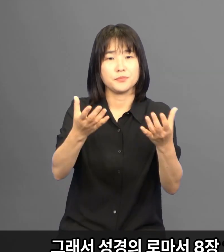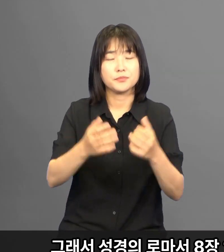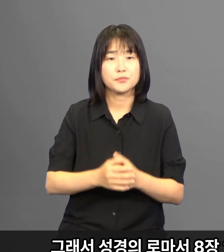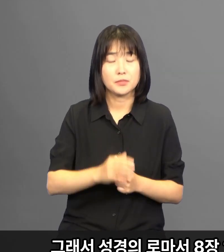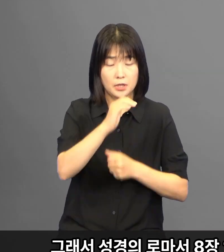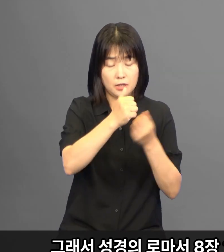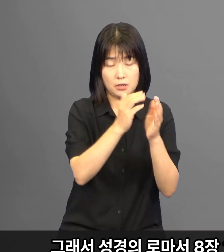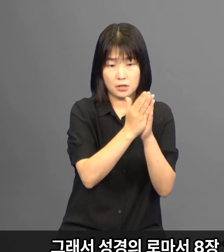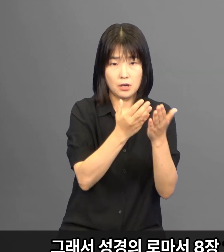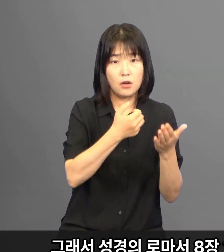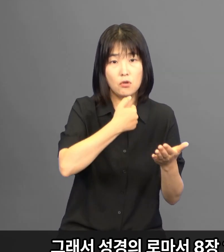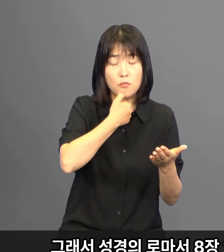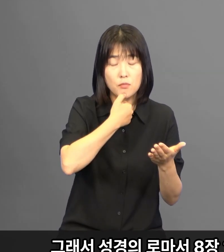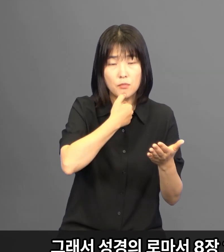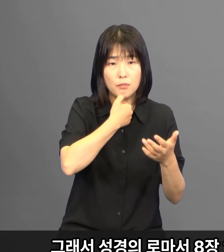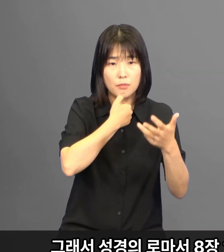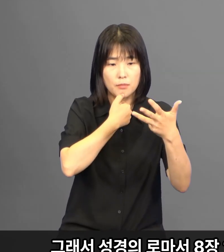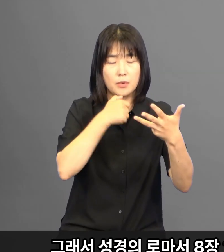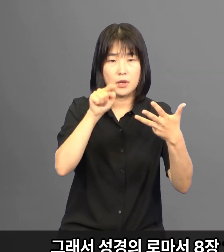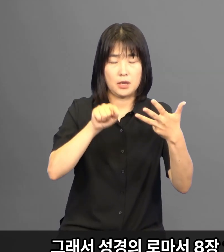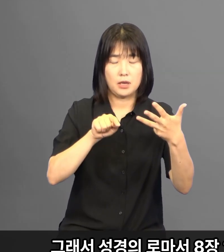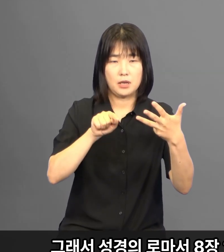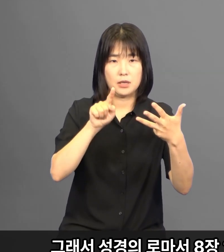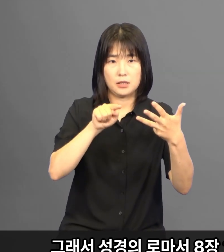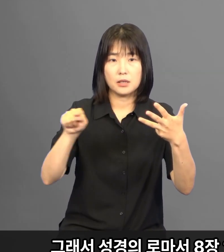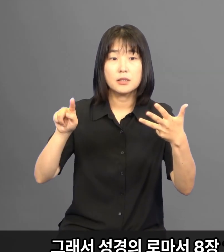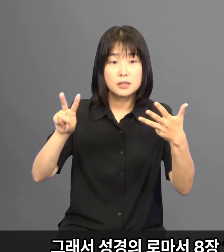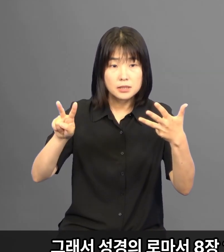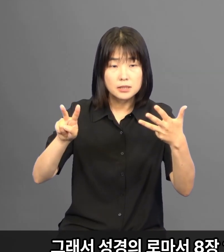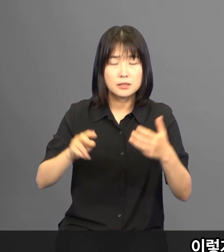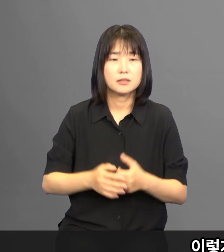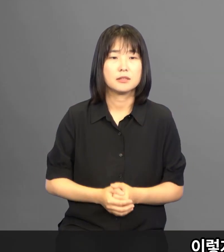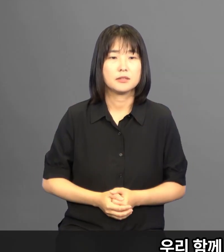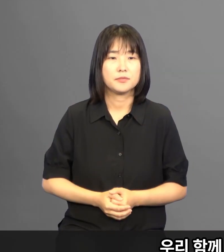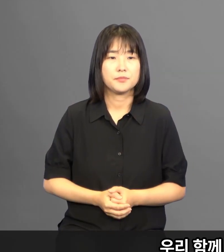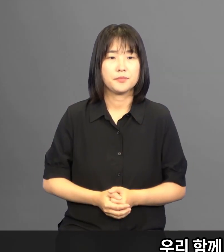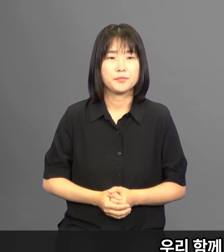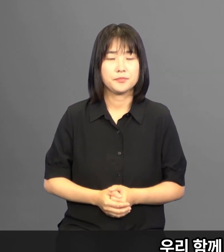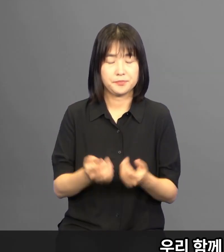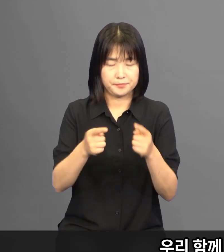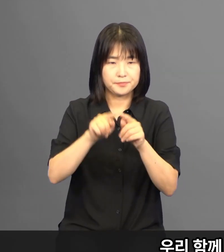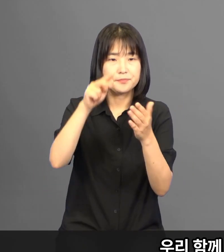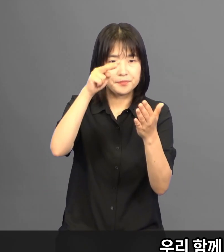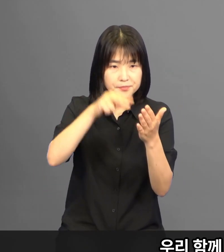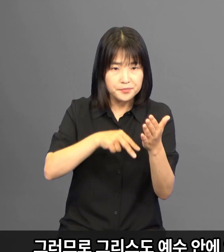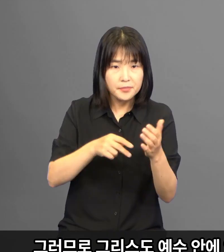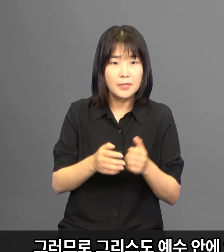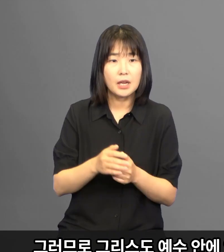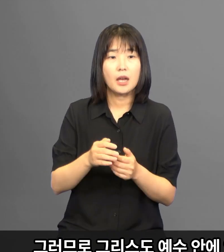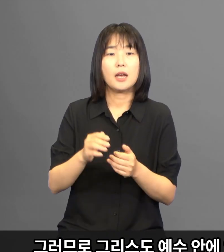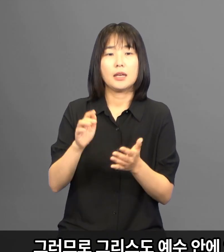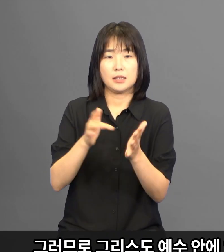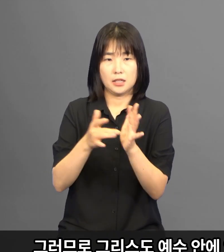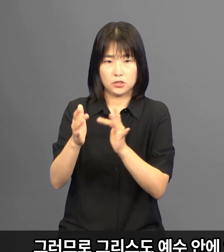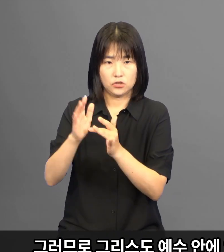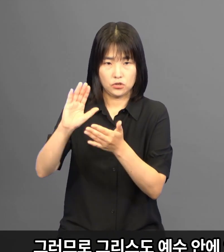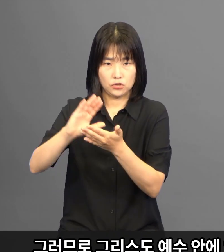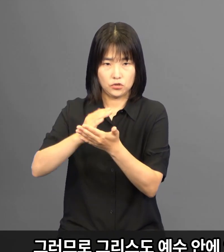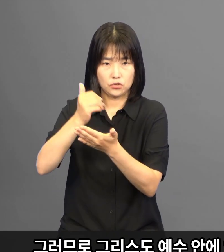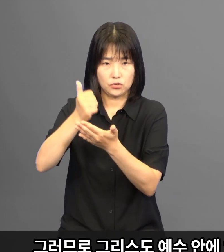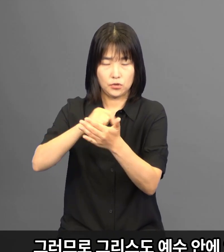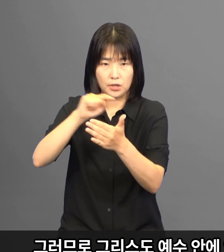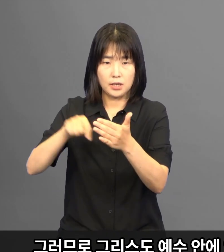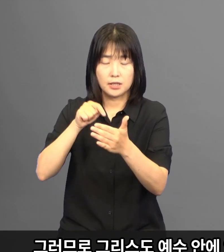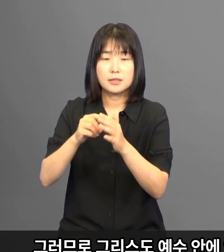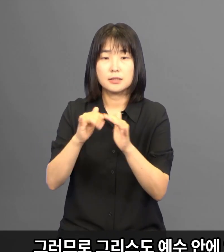성경의 로마서 8장 1절 2절에 뭐라고 되어 있습니까? 이렇게 되어 있죠. 우리 함께 읽겠습니다. 시작. 그러므로 그리스도 예수 안에